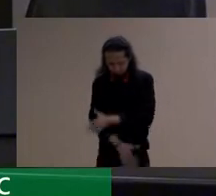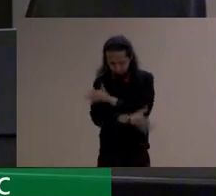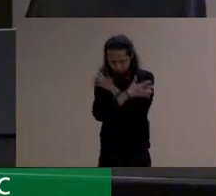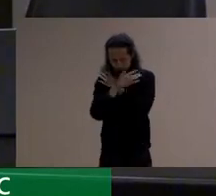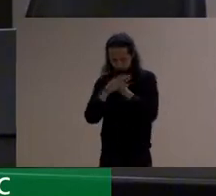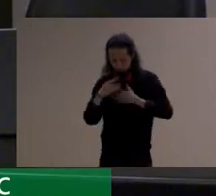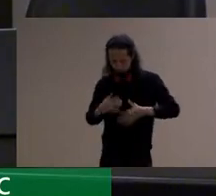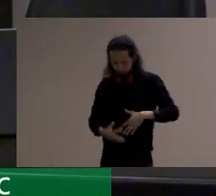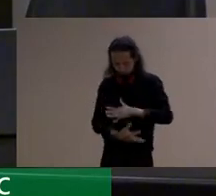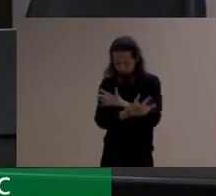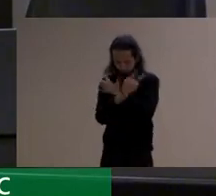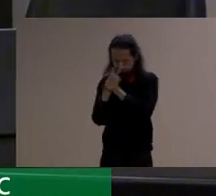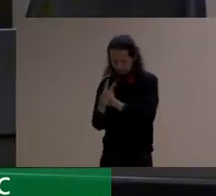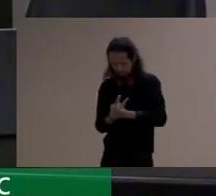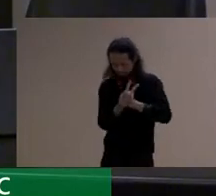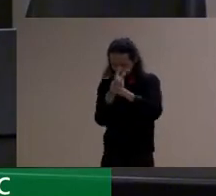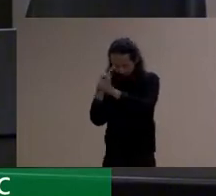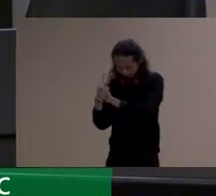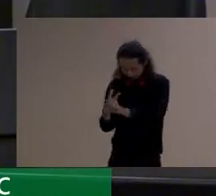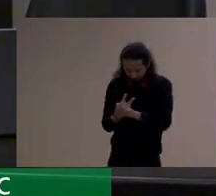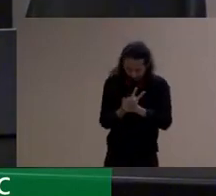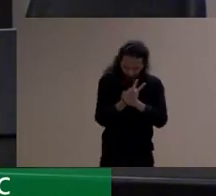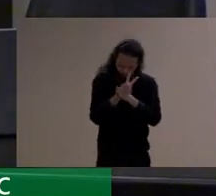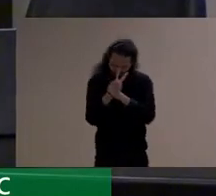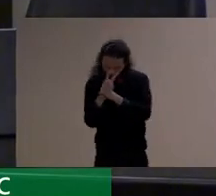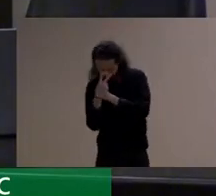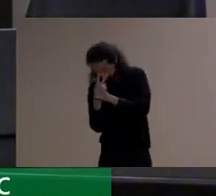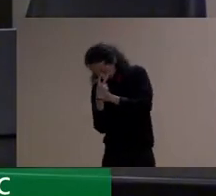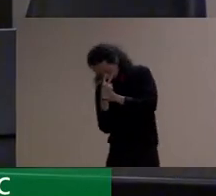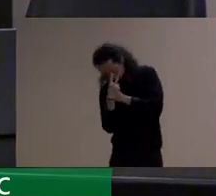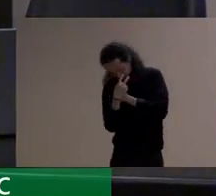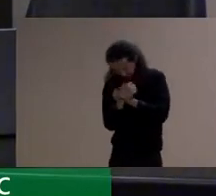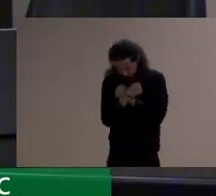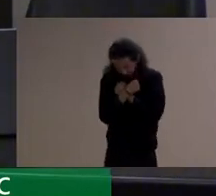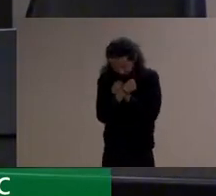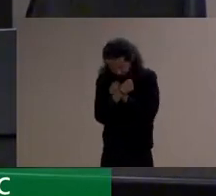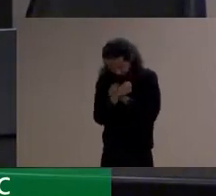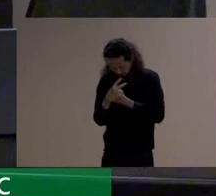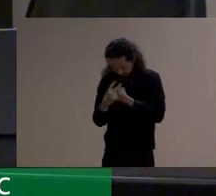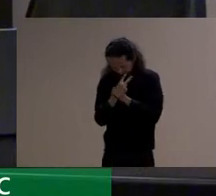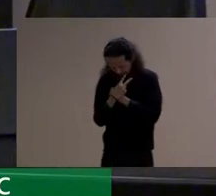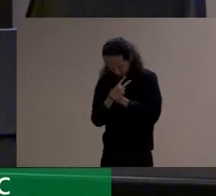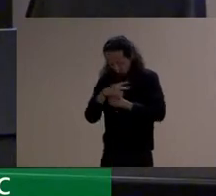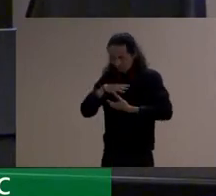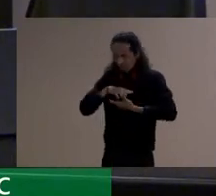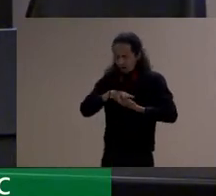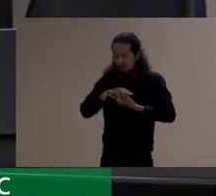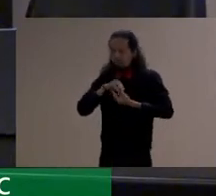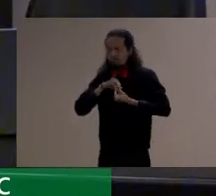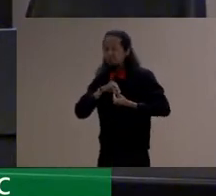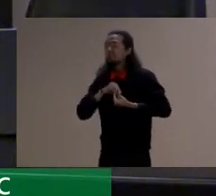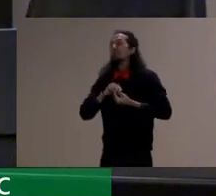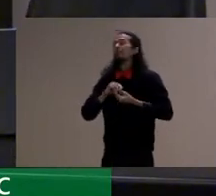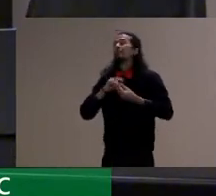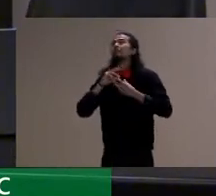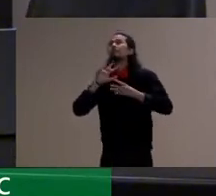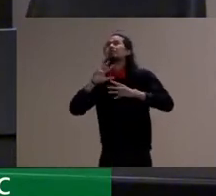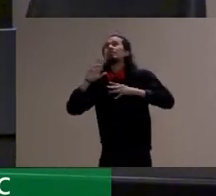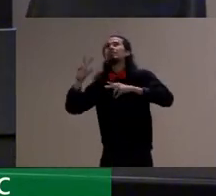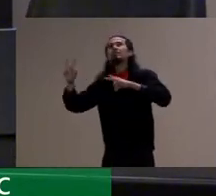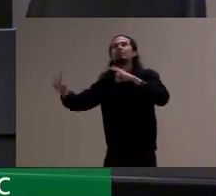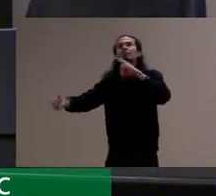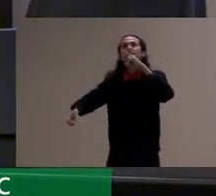corpo fechado alma que coar ventania' só